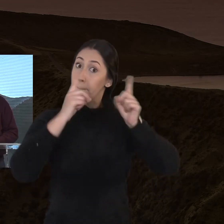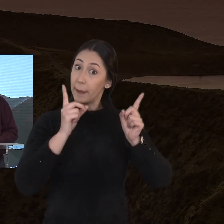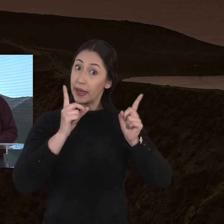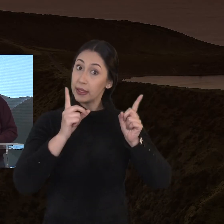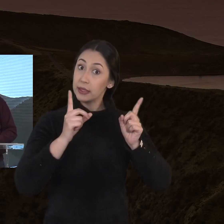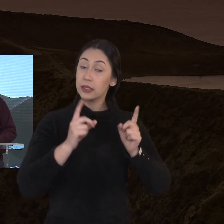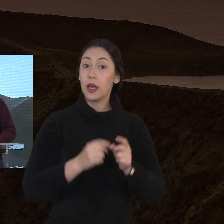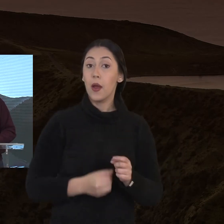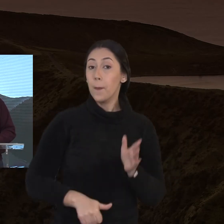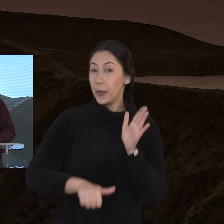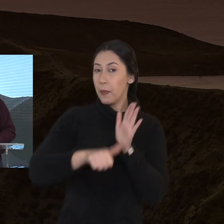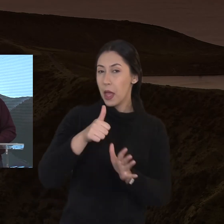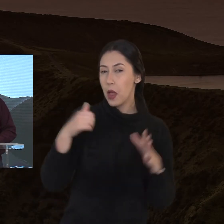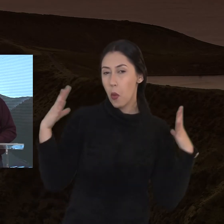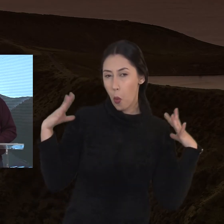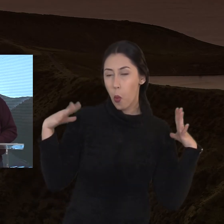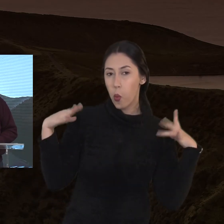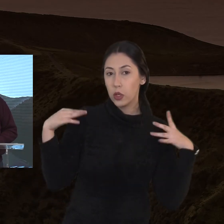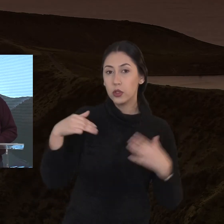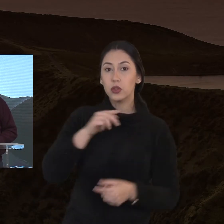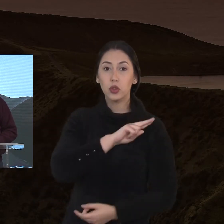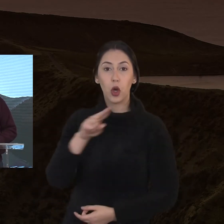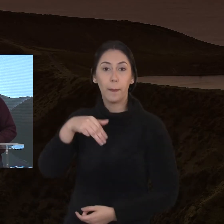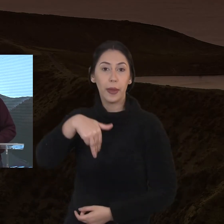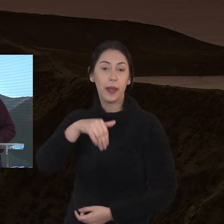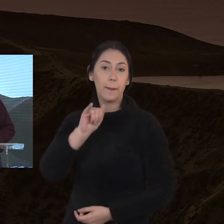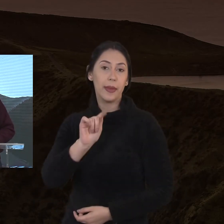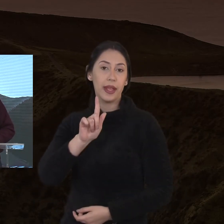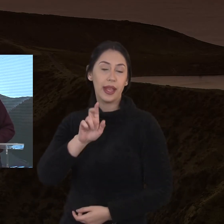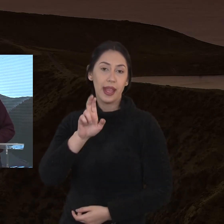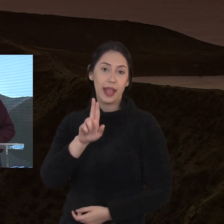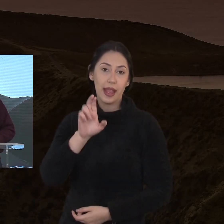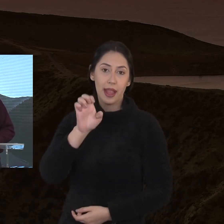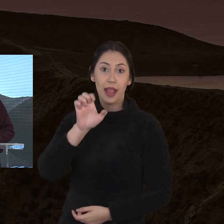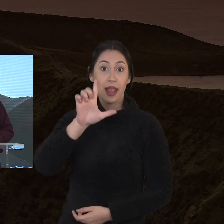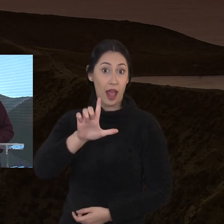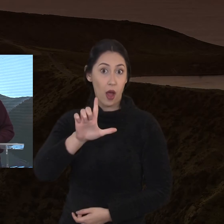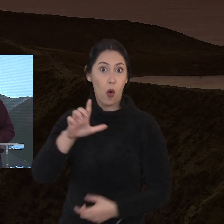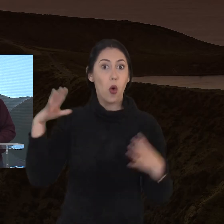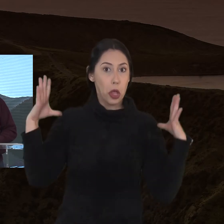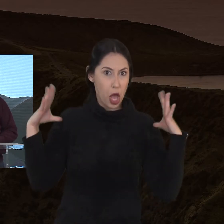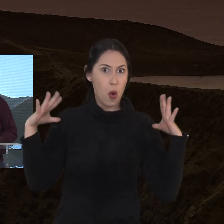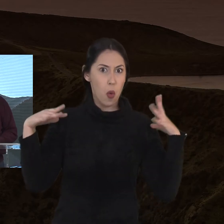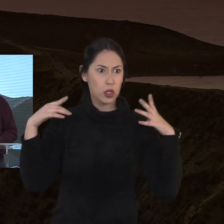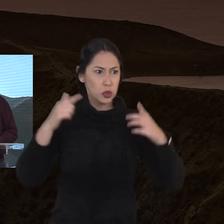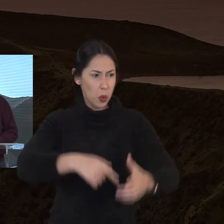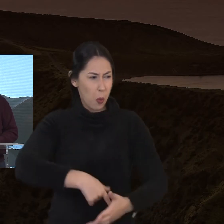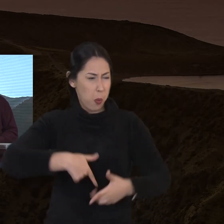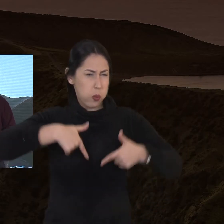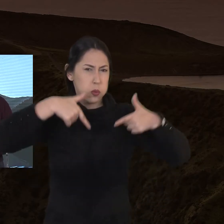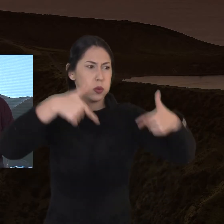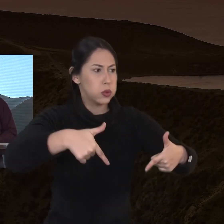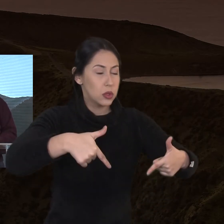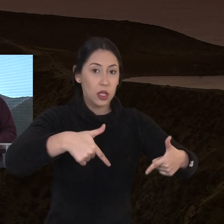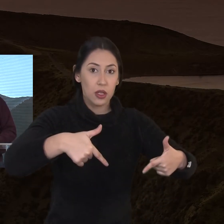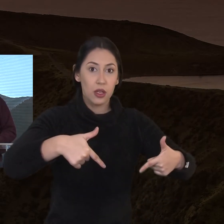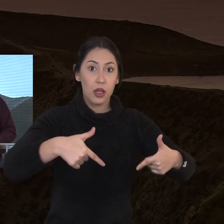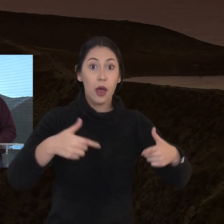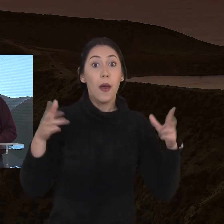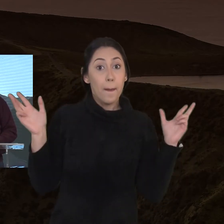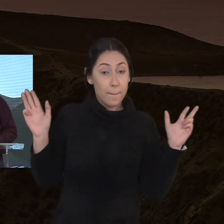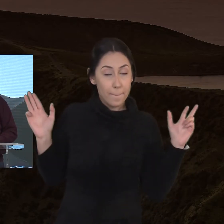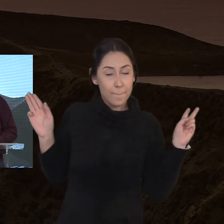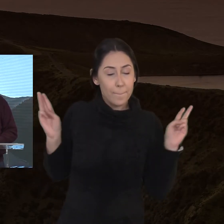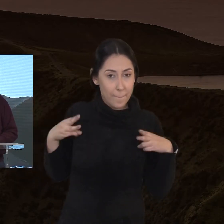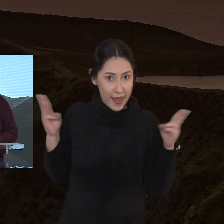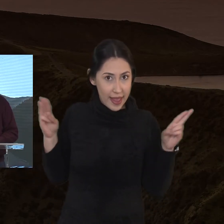dos primeiros príncipes miguel arcanjo guerreiro que aparece apocalipse 12 lutando contra o dragão e seus anjos miguel tem os seus